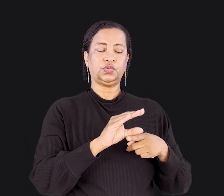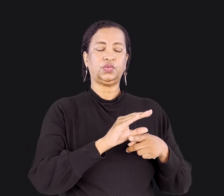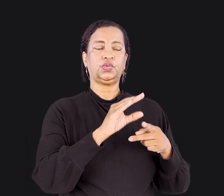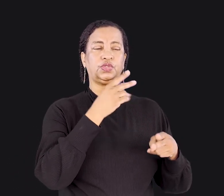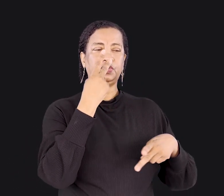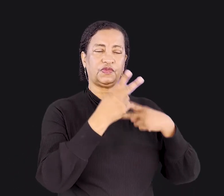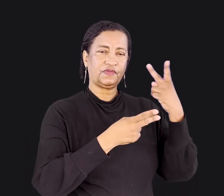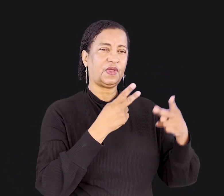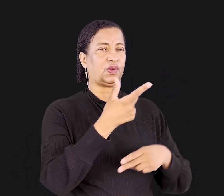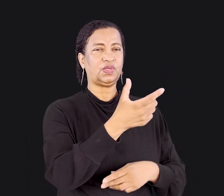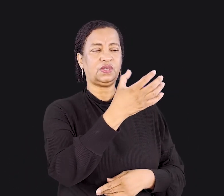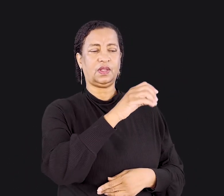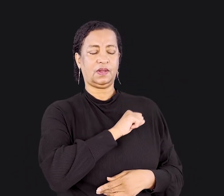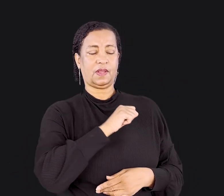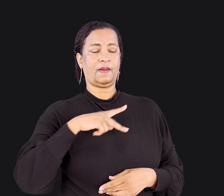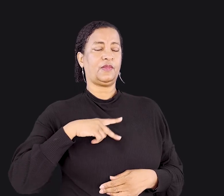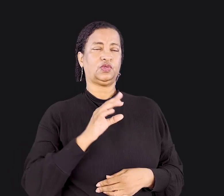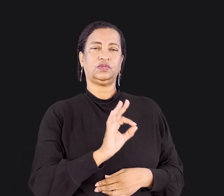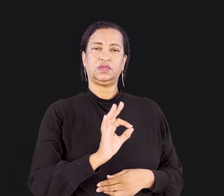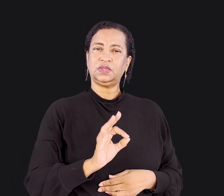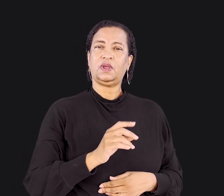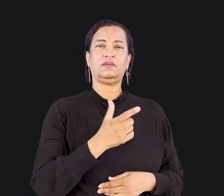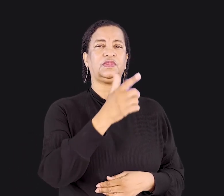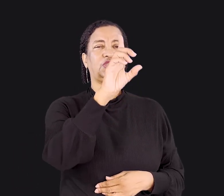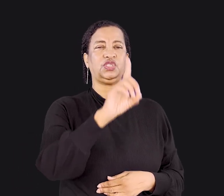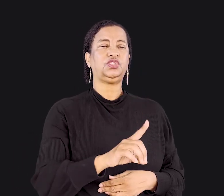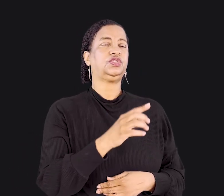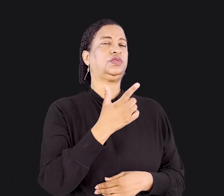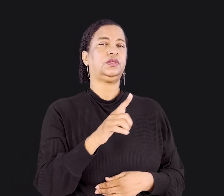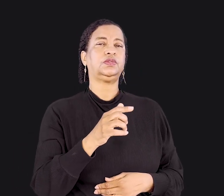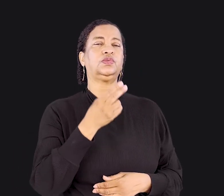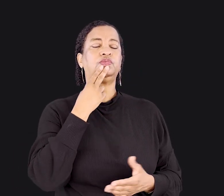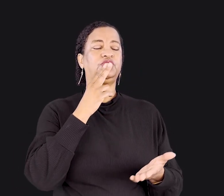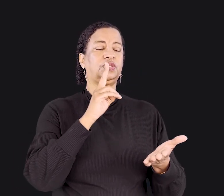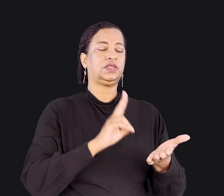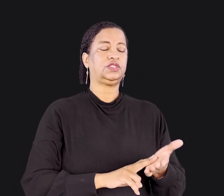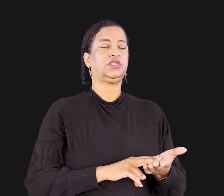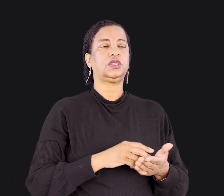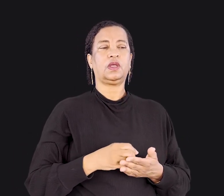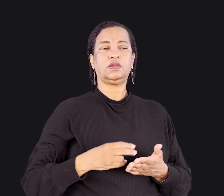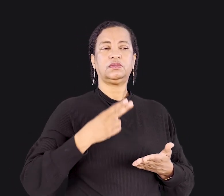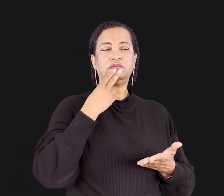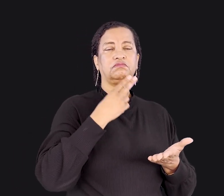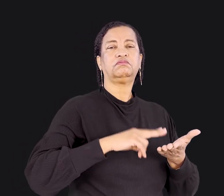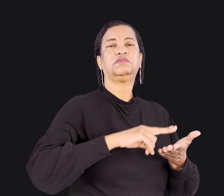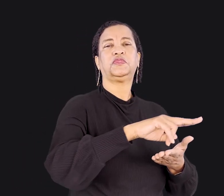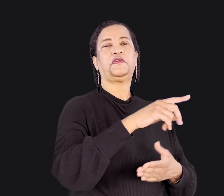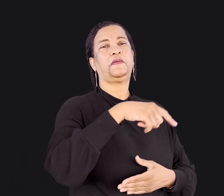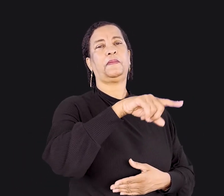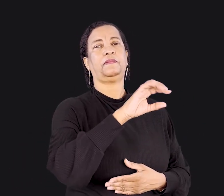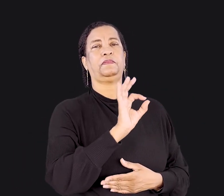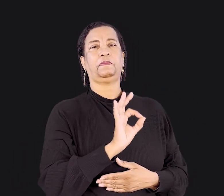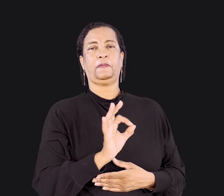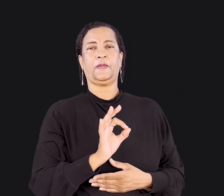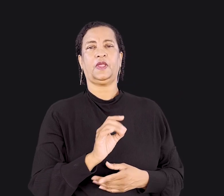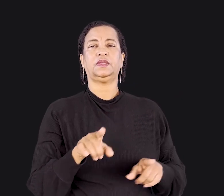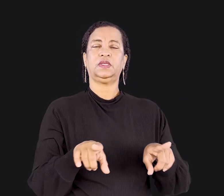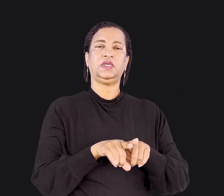disseram que ele não era apóstolo e que não tinha direito algum de escrever cartas apostólicas para eles, nem de ser